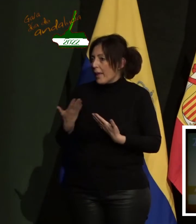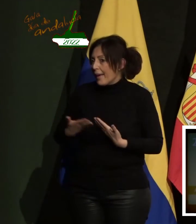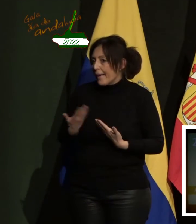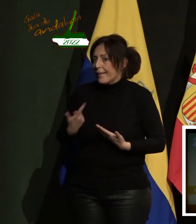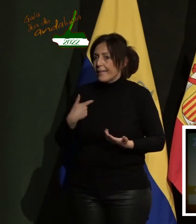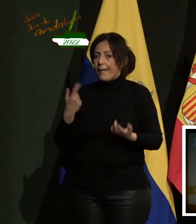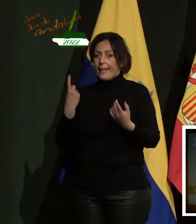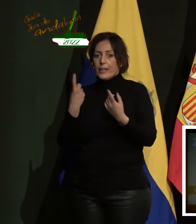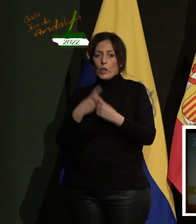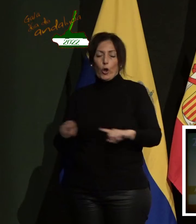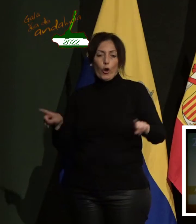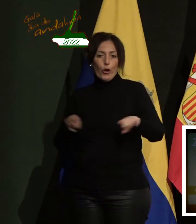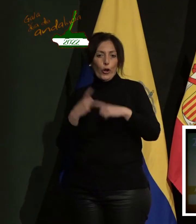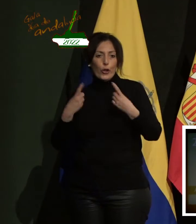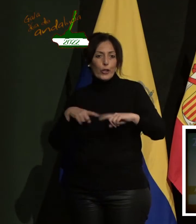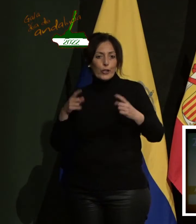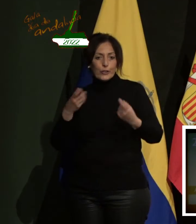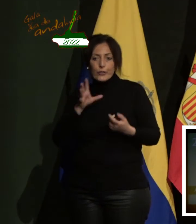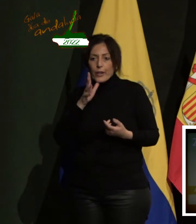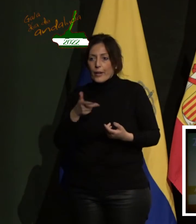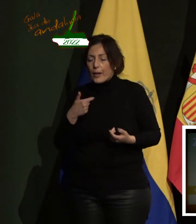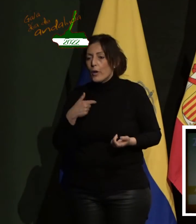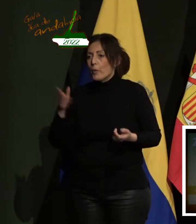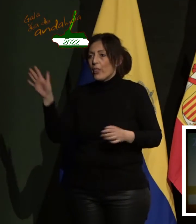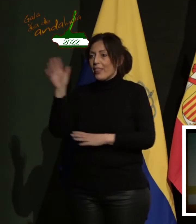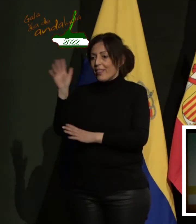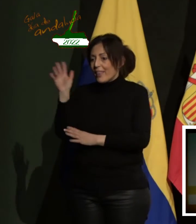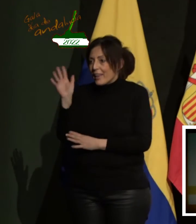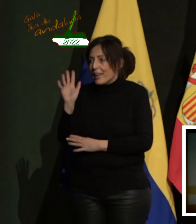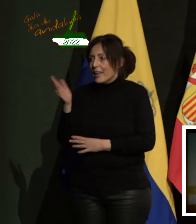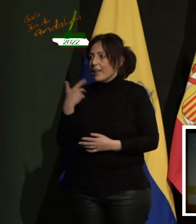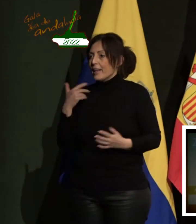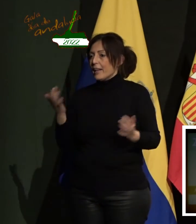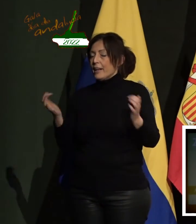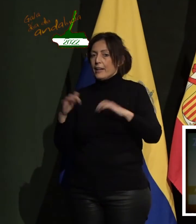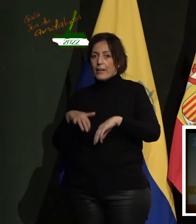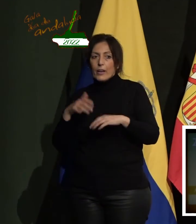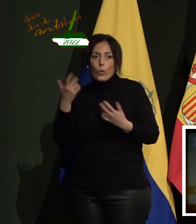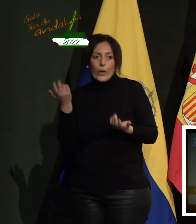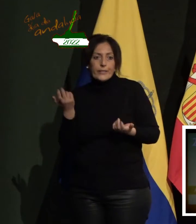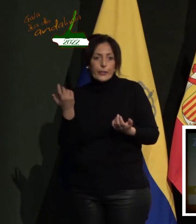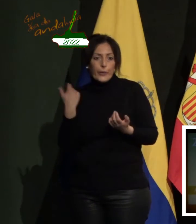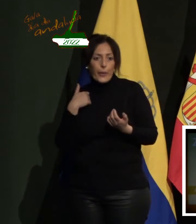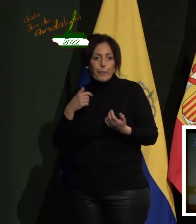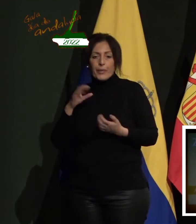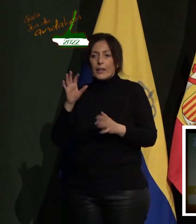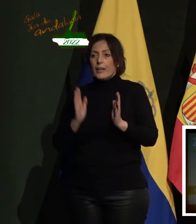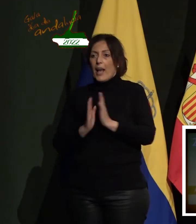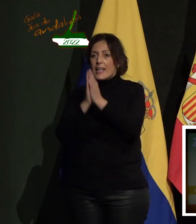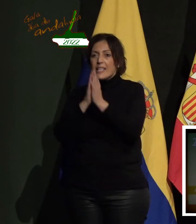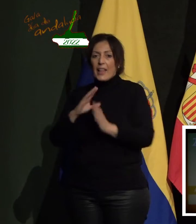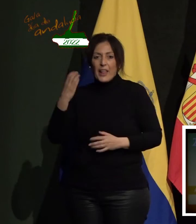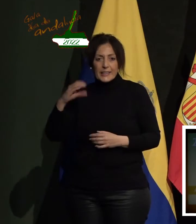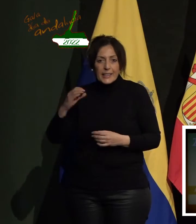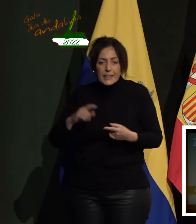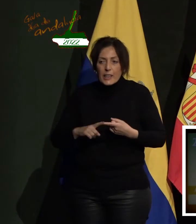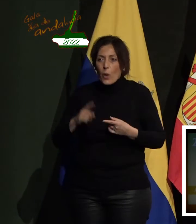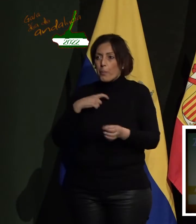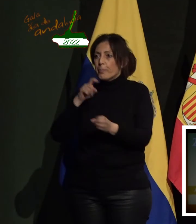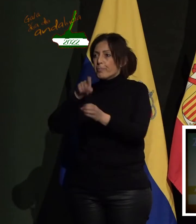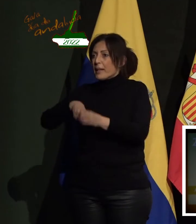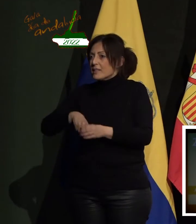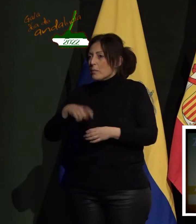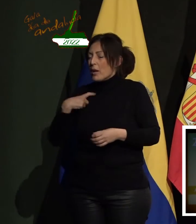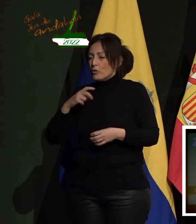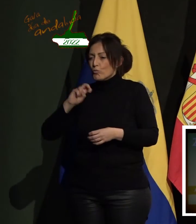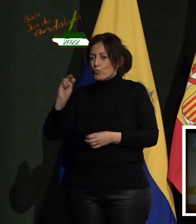sus conciertos temáticos de zarzuela o música de cine, el encuentro anual de corales polifónicas Santa Cecilia o también su participación, por